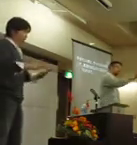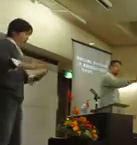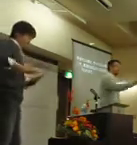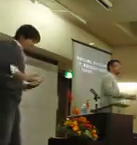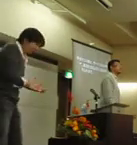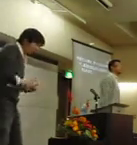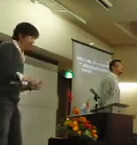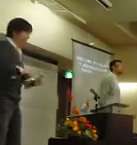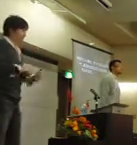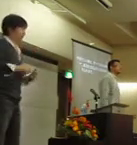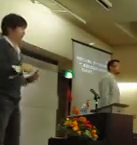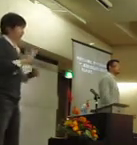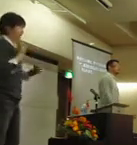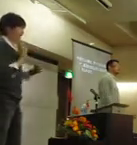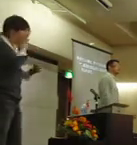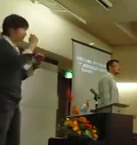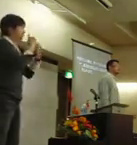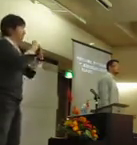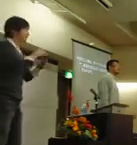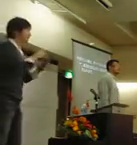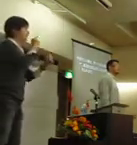をするって決めました。